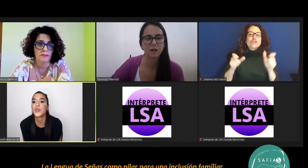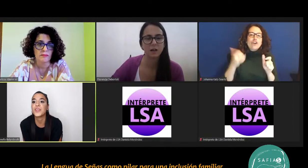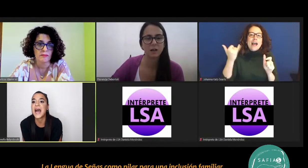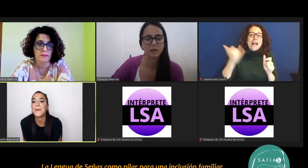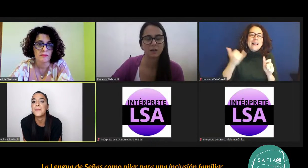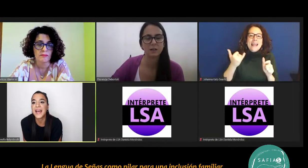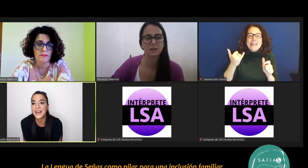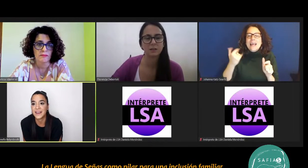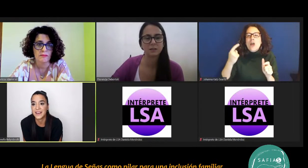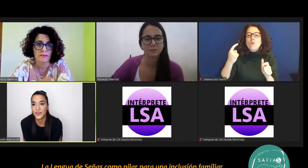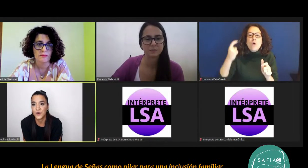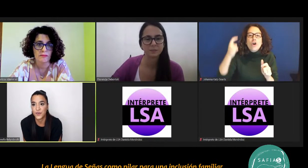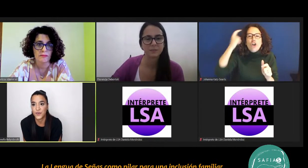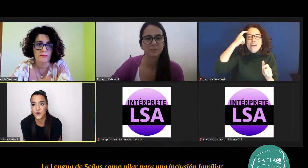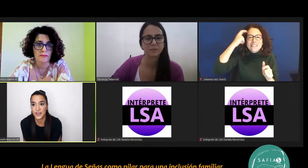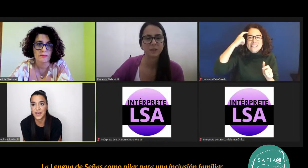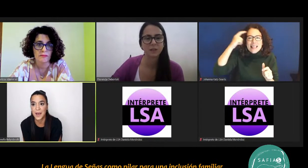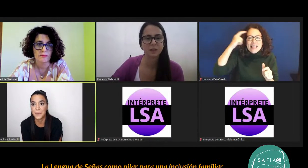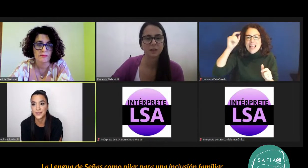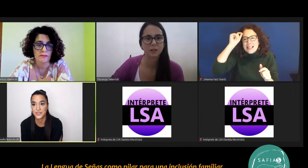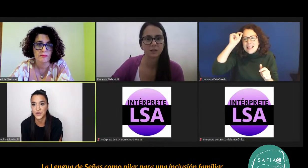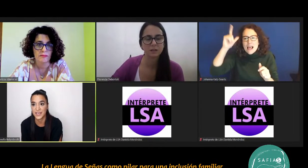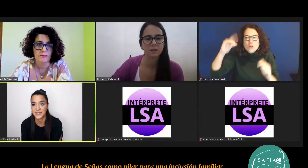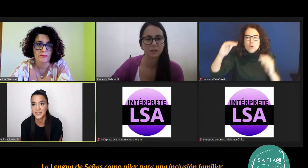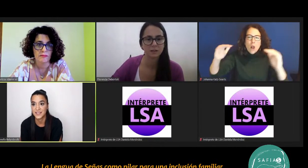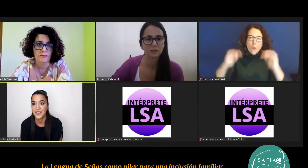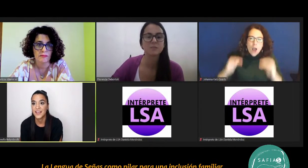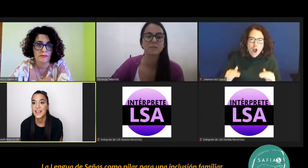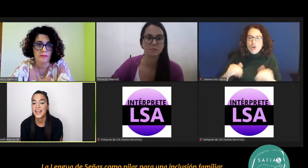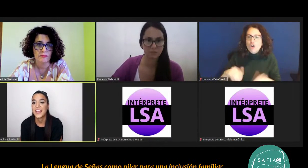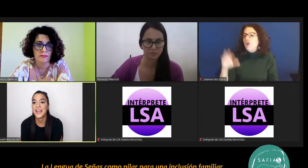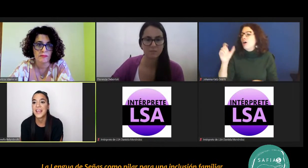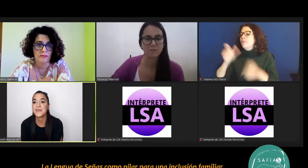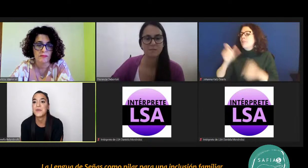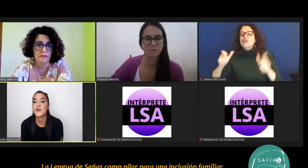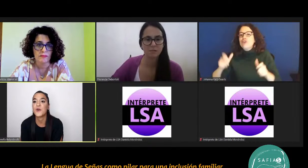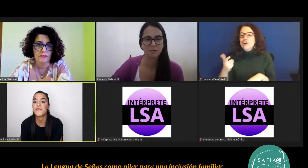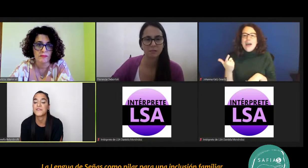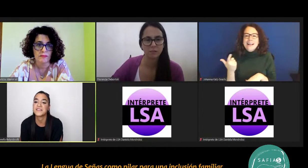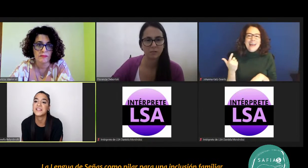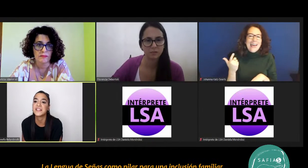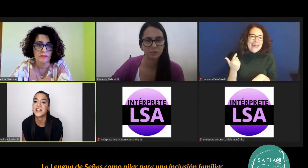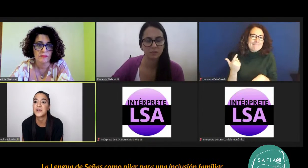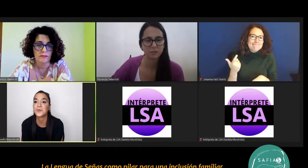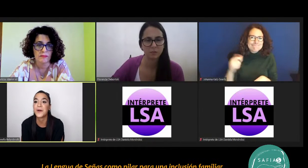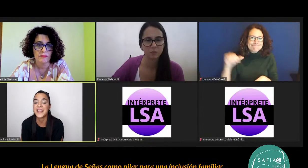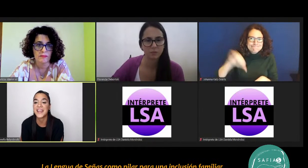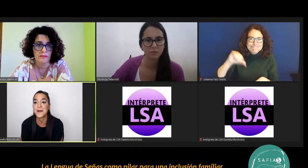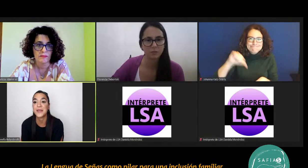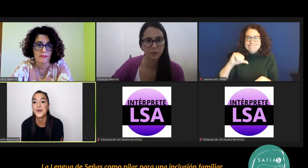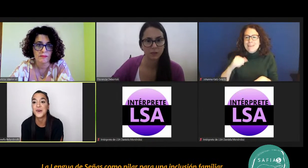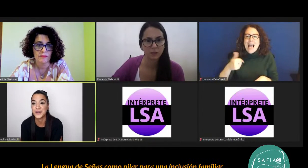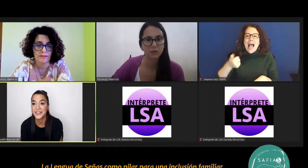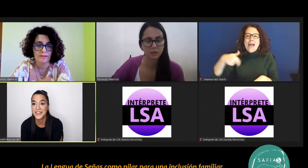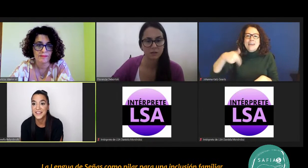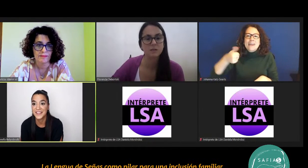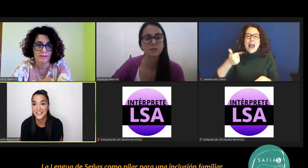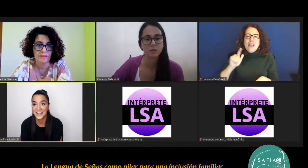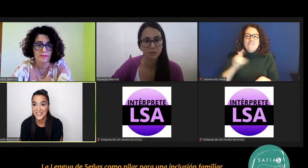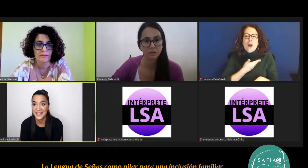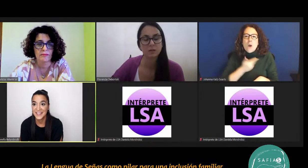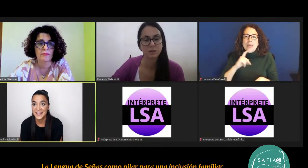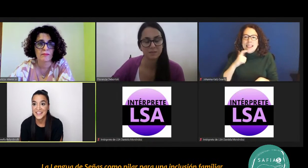No podía hablar con las personas. Y mi coeficiente intelectual era menor.